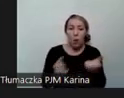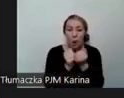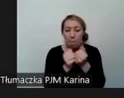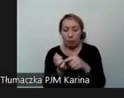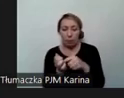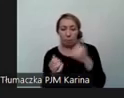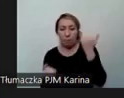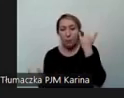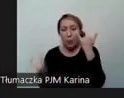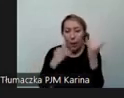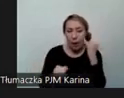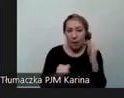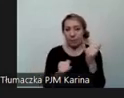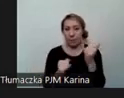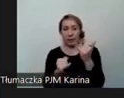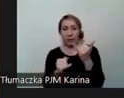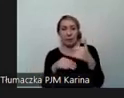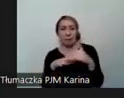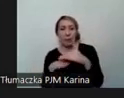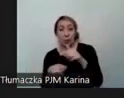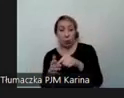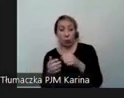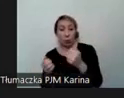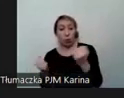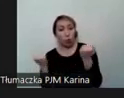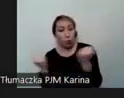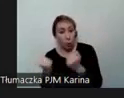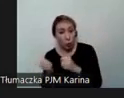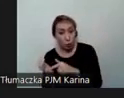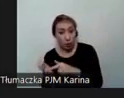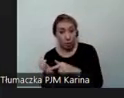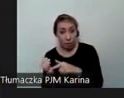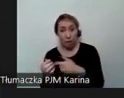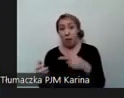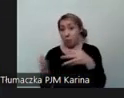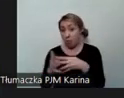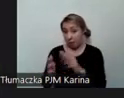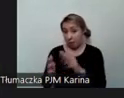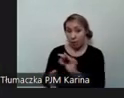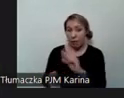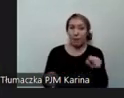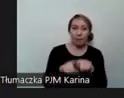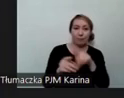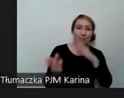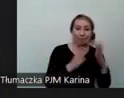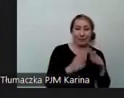trudności, miejsca, zarówno te mocne, które zostały w teście, jak i te słabe.